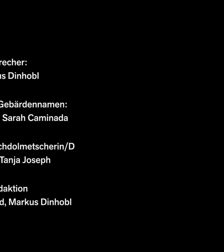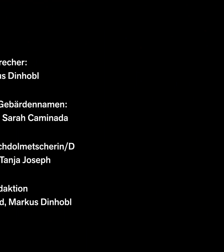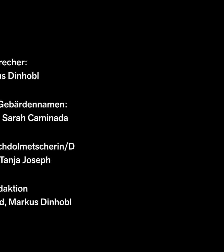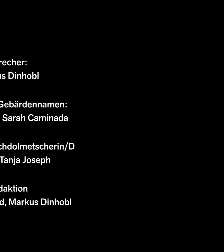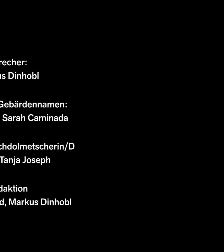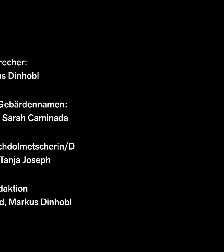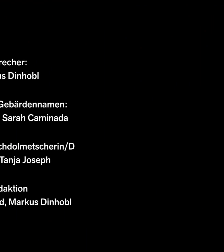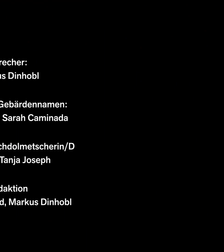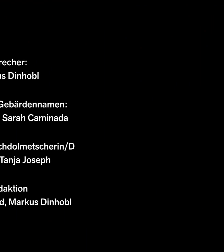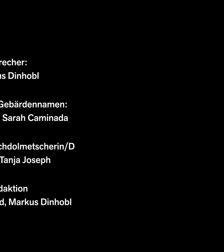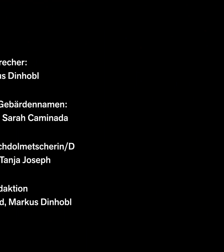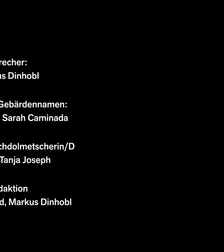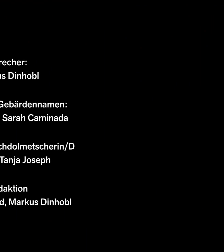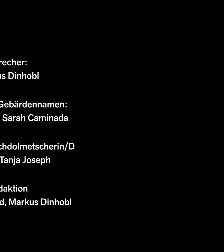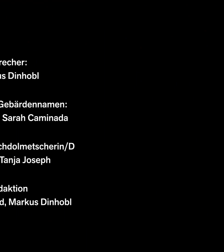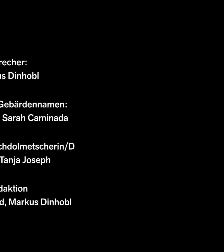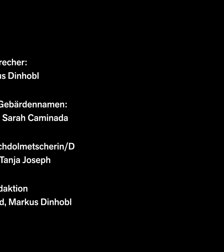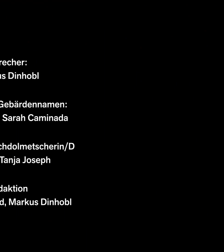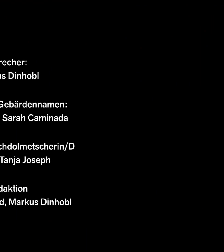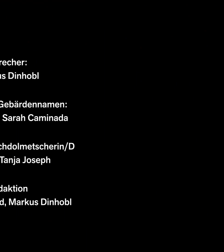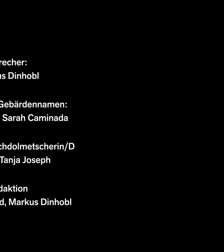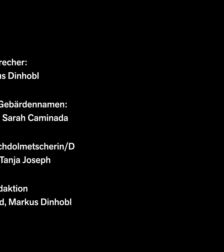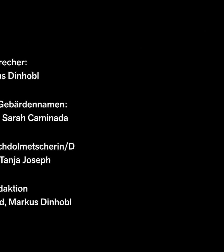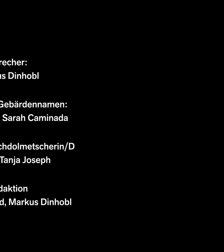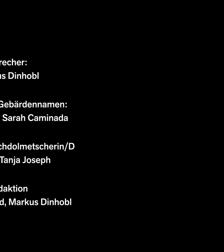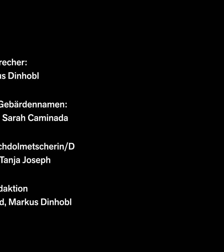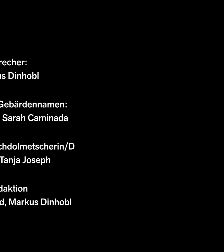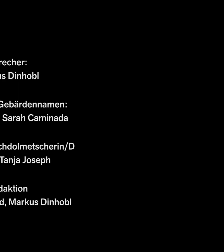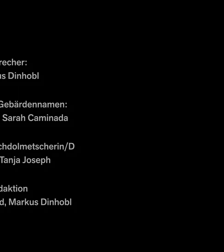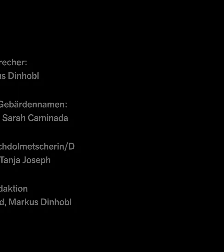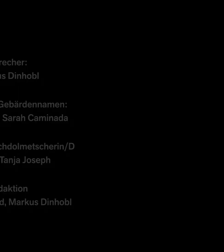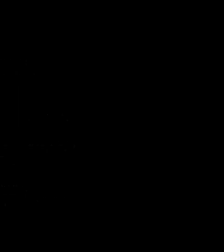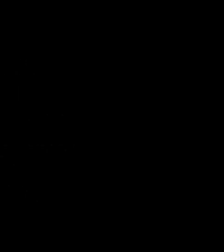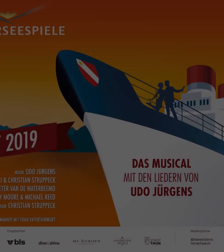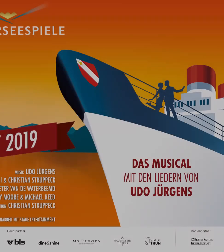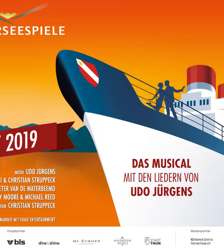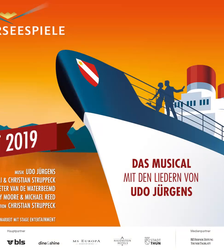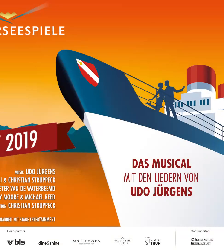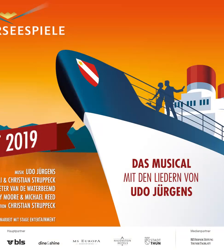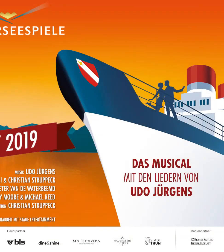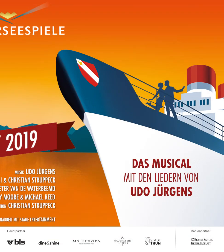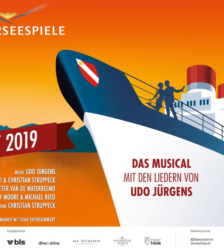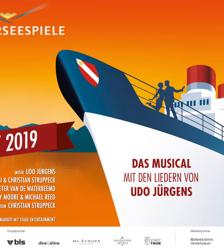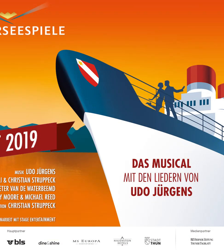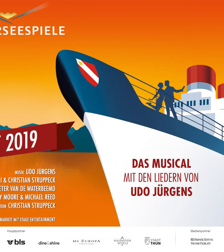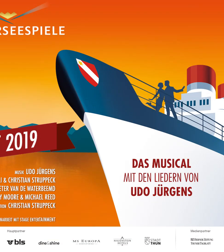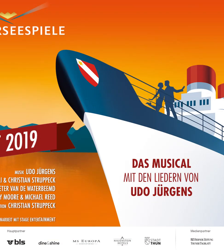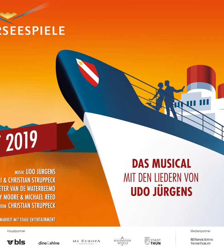des Altersheims aus. Untertitelung